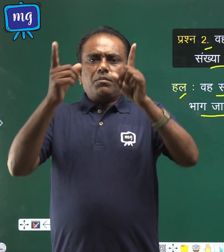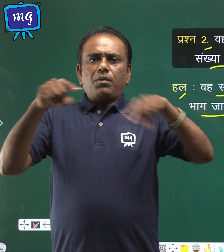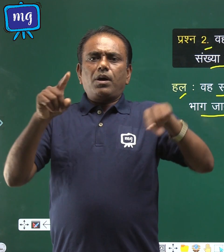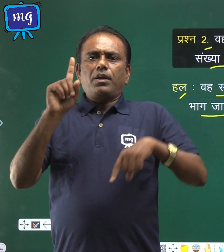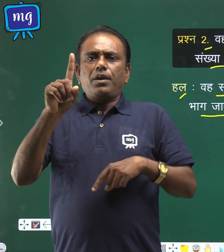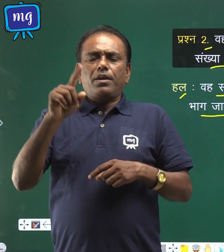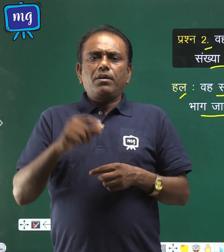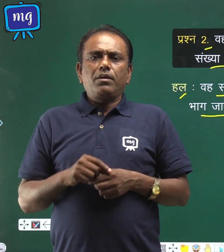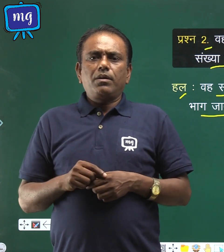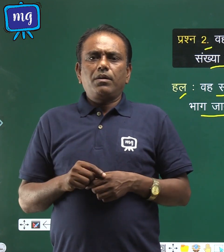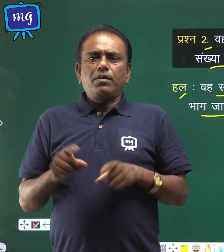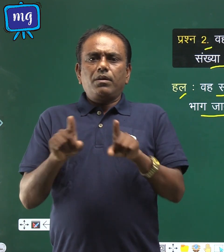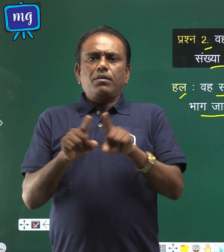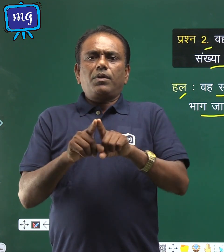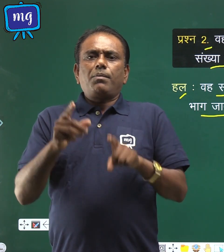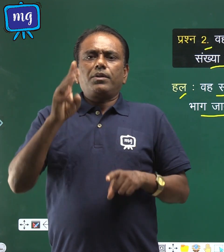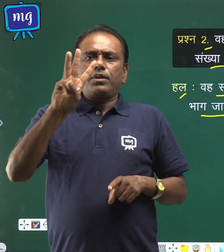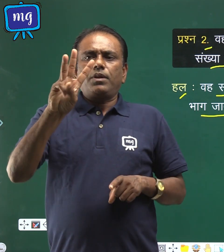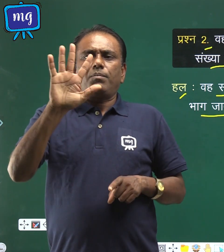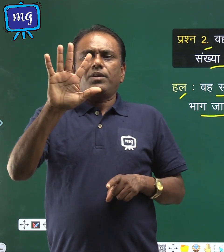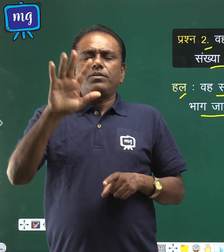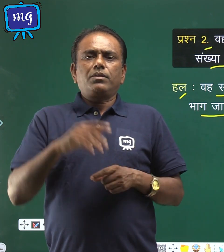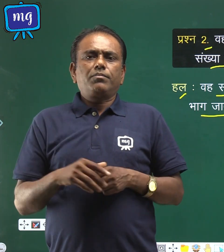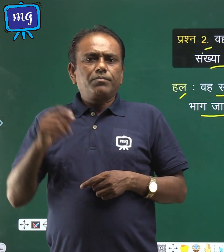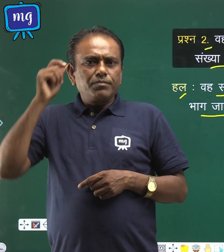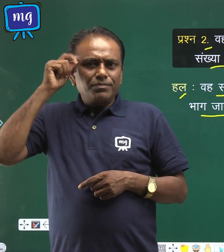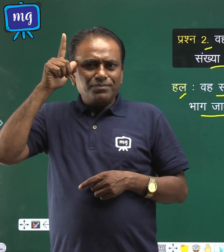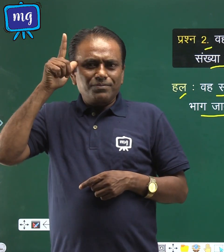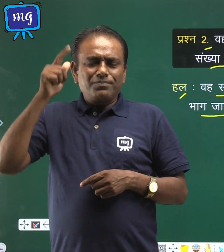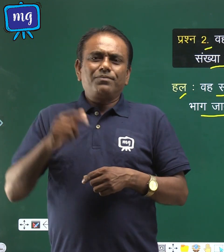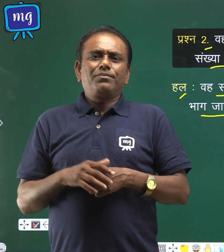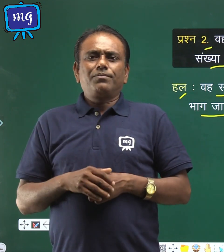35/1 बराबर 35। समझ आ गया।